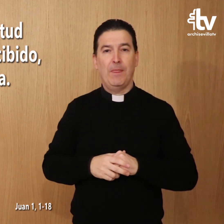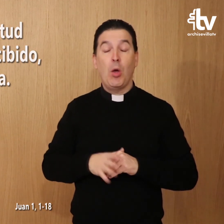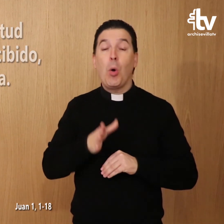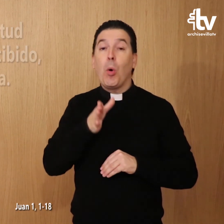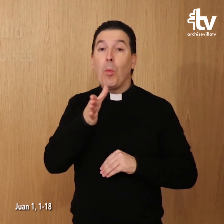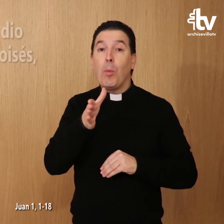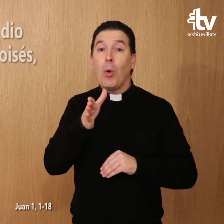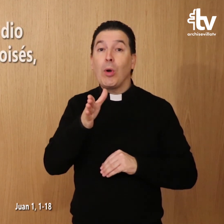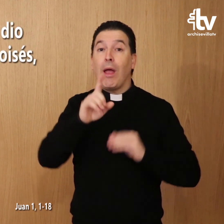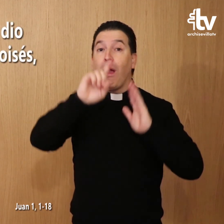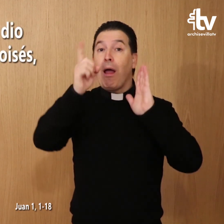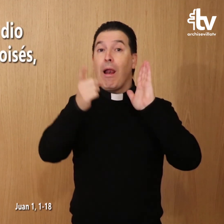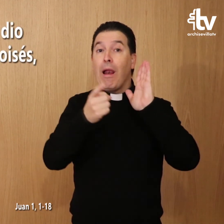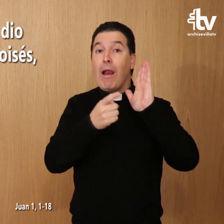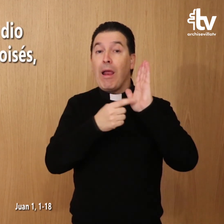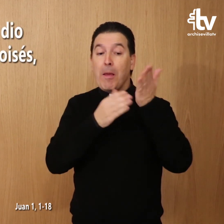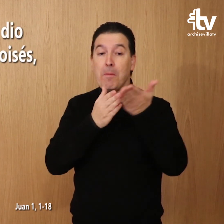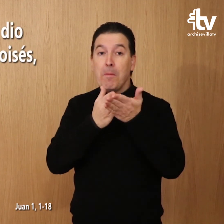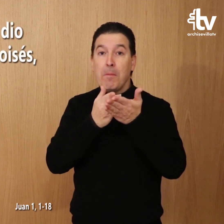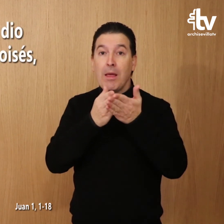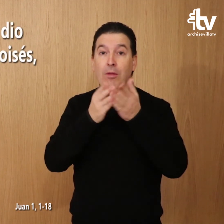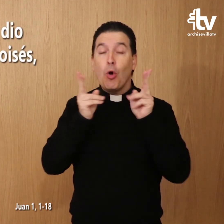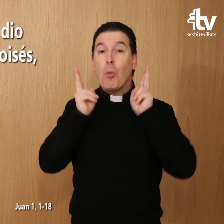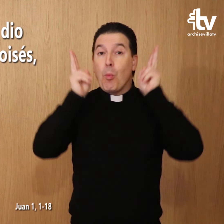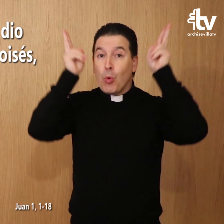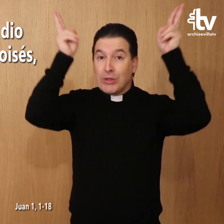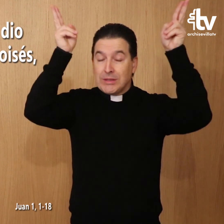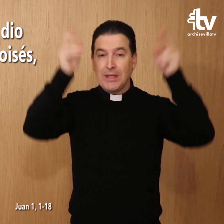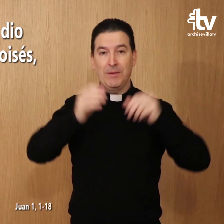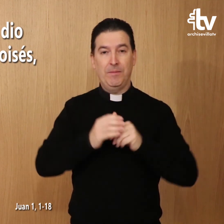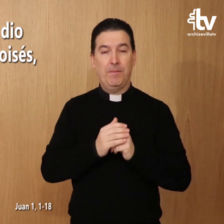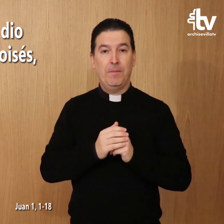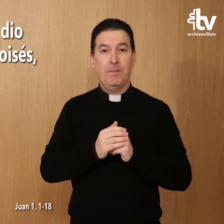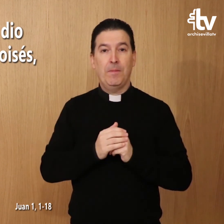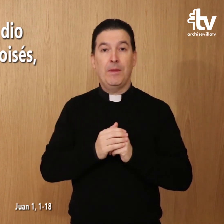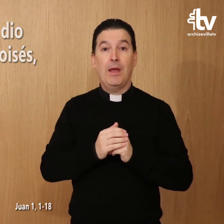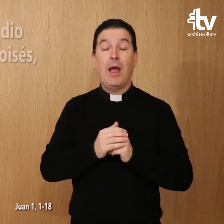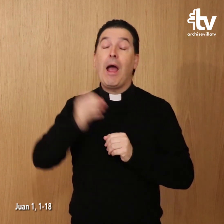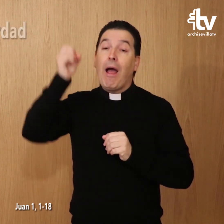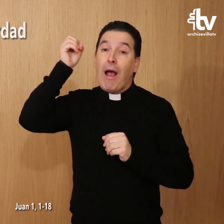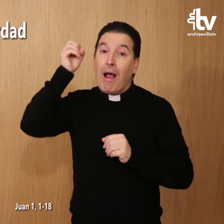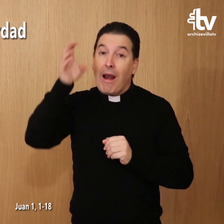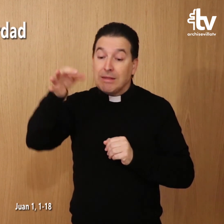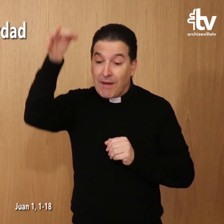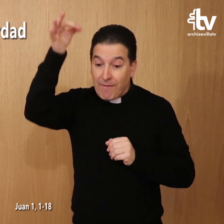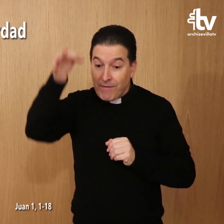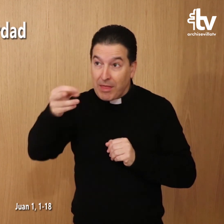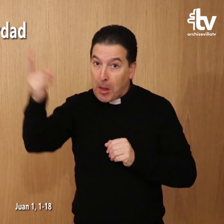Porque la ley se dio por medio de Moisés. La gracia y la verdad